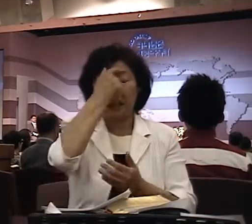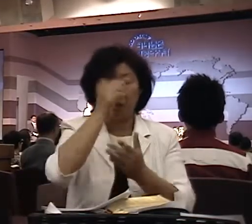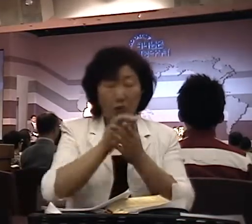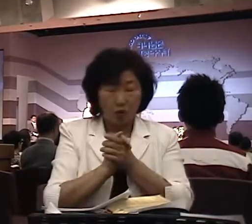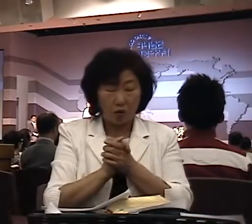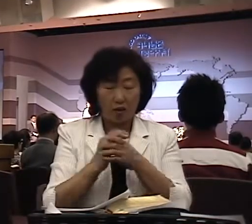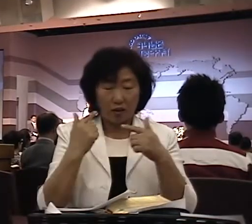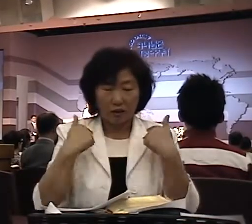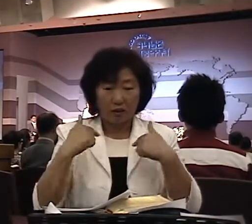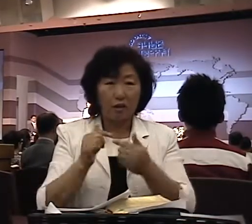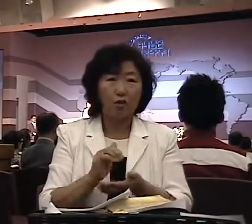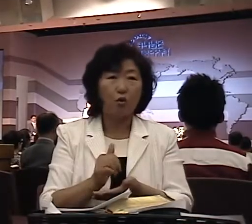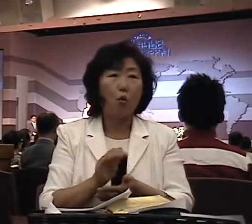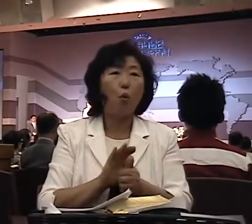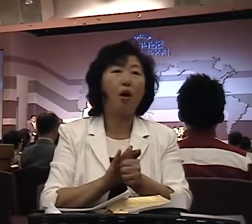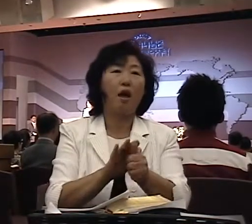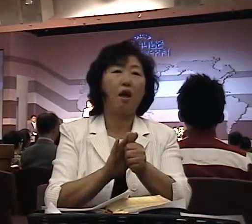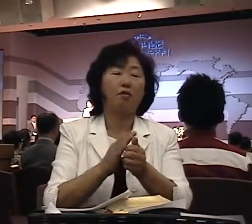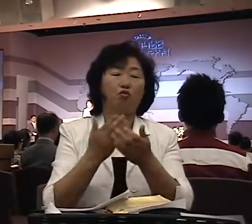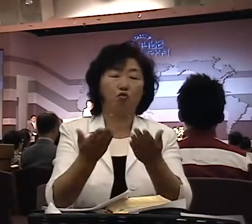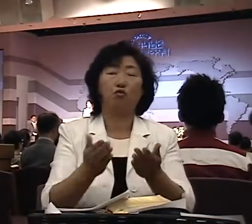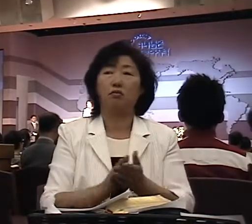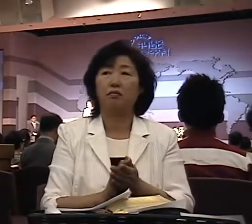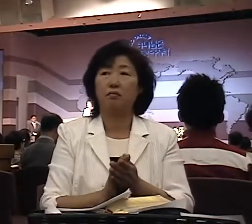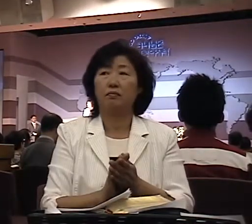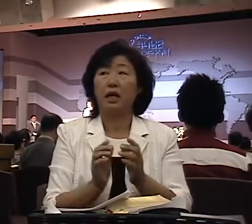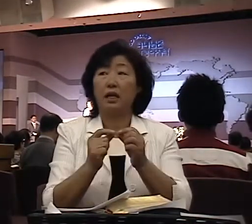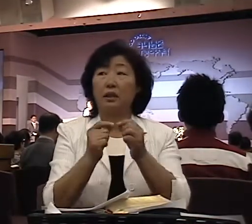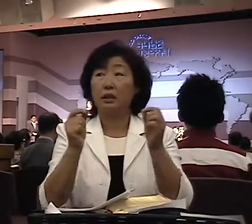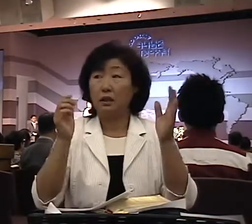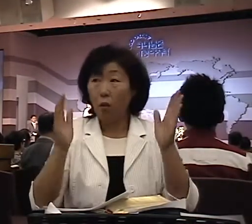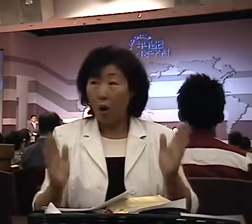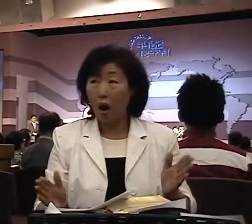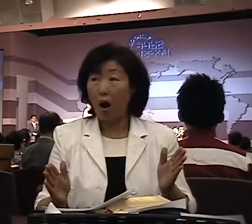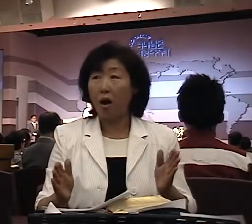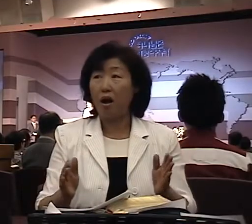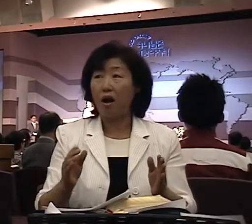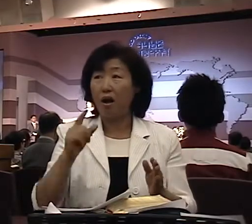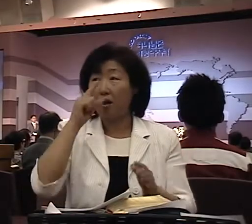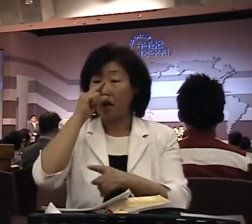늘 후원하겠습니다. 그동안